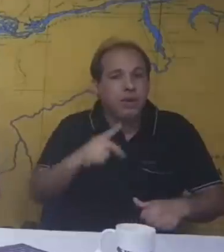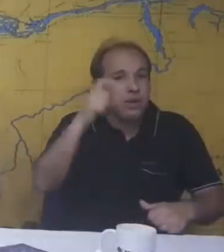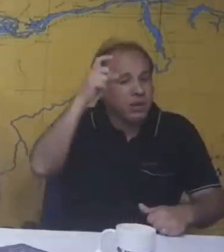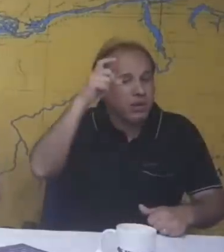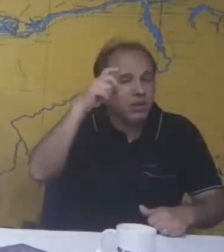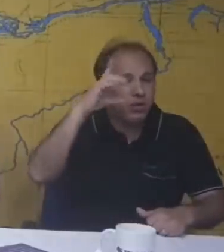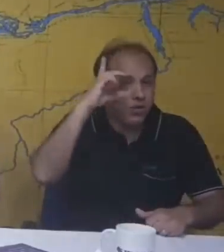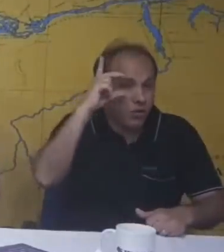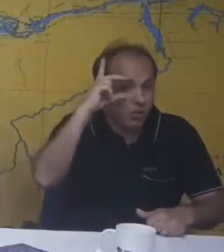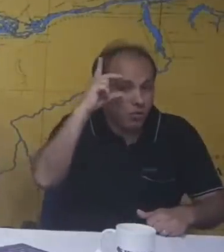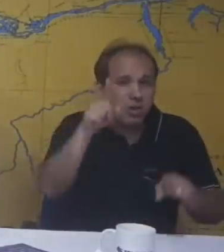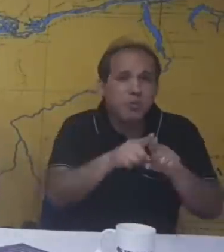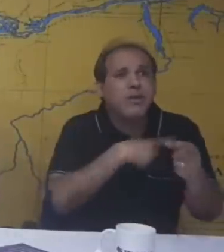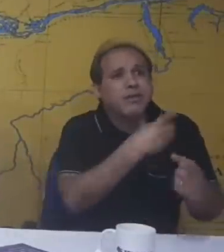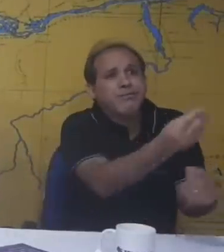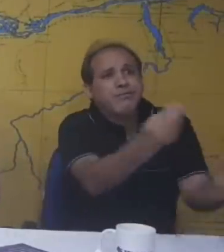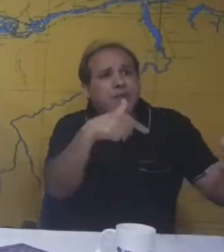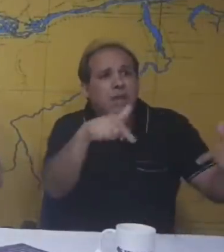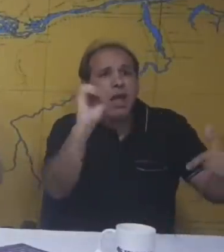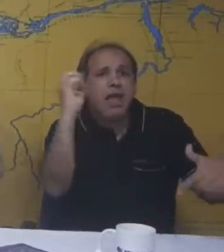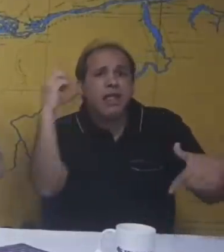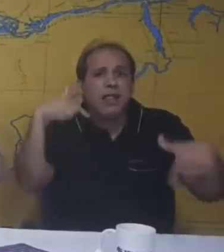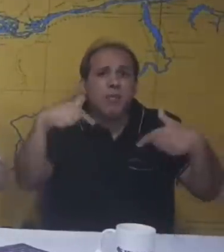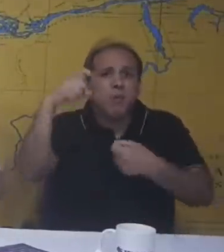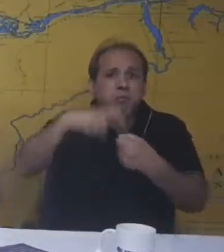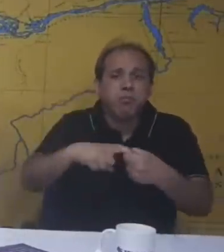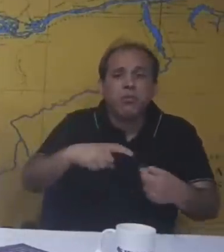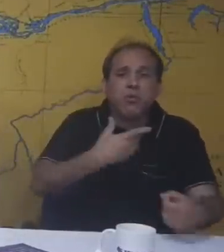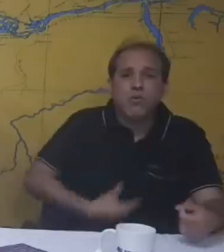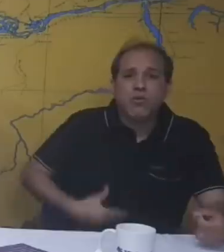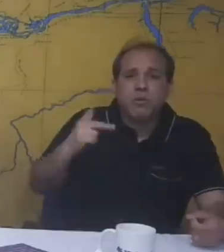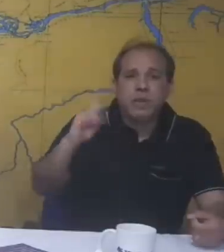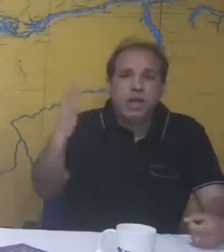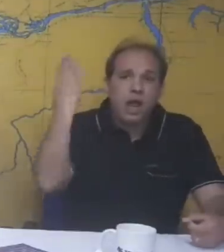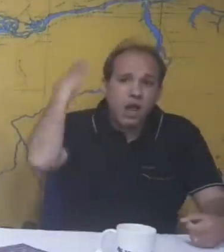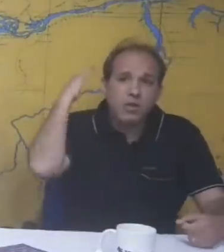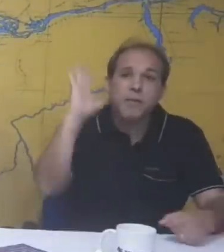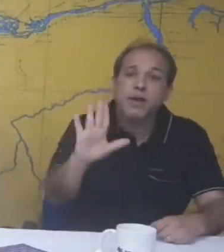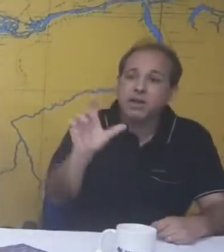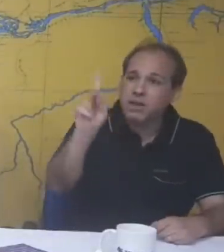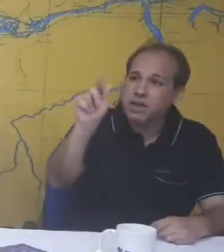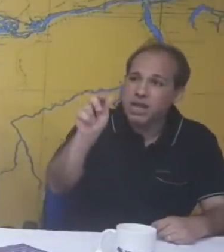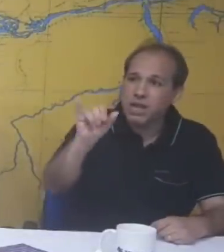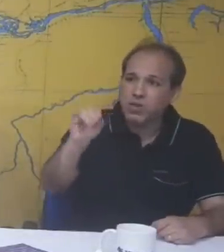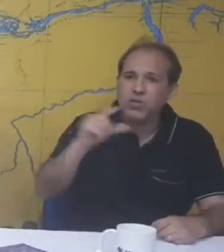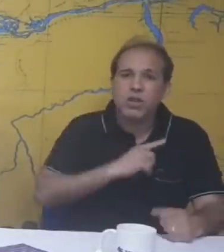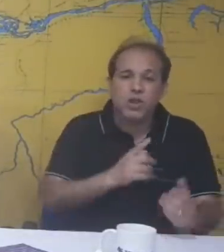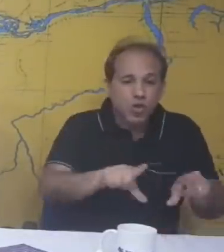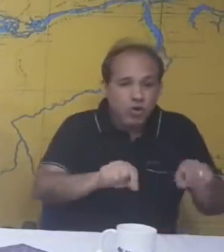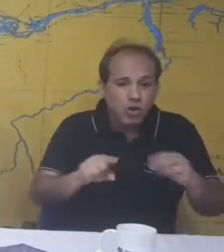gente que trabalhou. Agora vamos pegar o Cássio. Ele é petista porque ele foi escolhido numa lista tríplice, não é